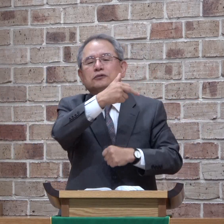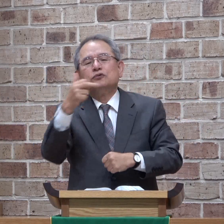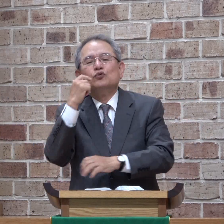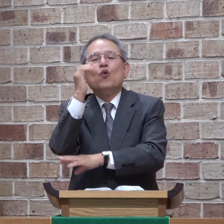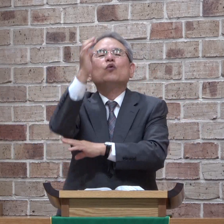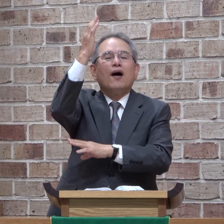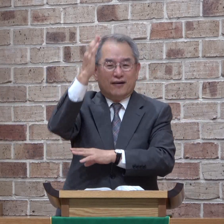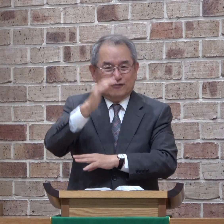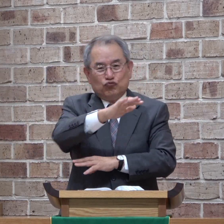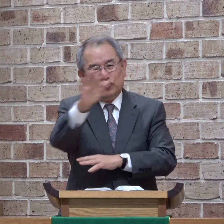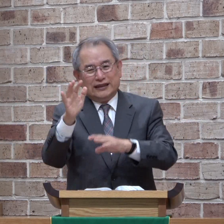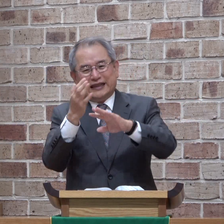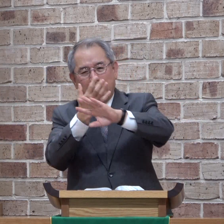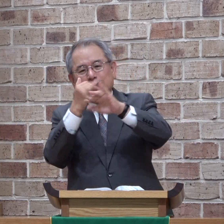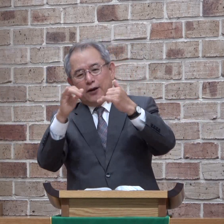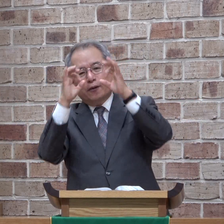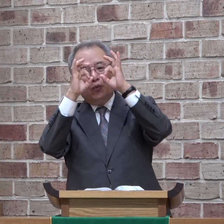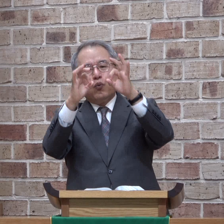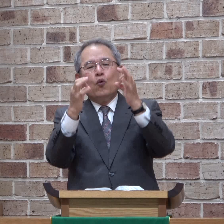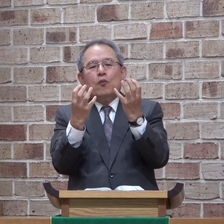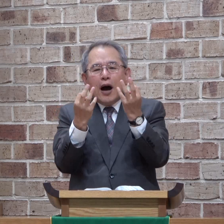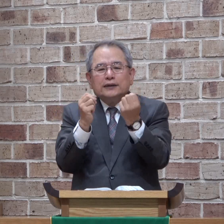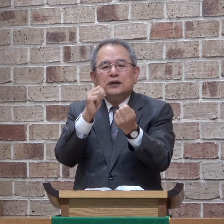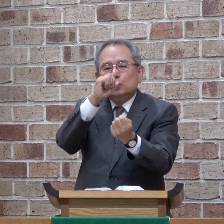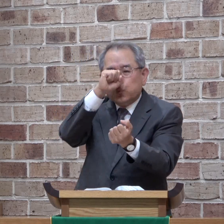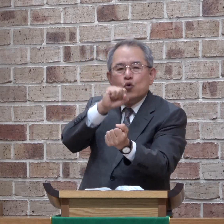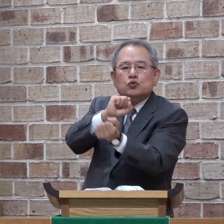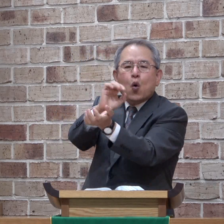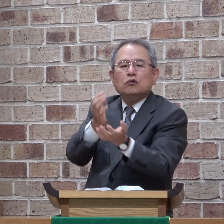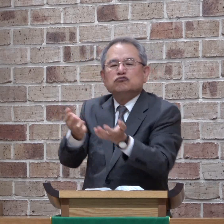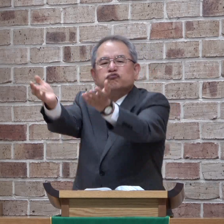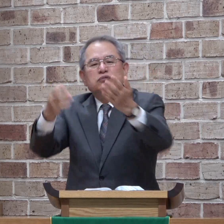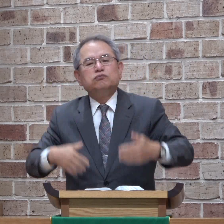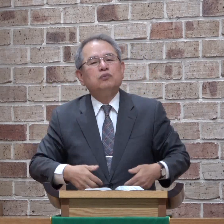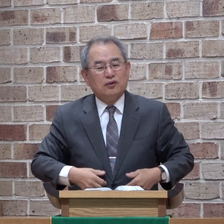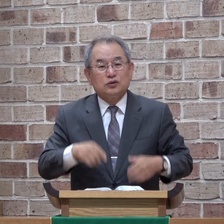그것이 하나님께 영광이 되고 다른 사람이 볼 때 많은 좋은 영향을